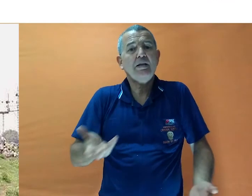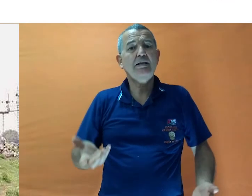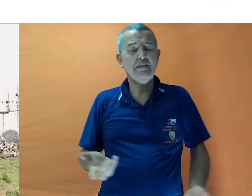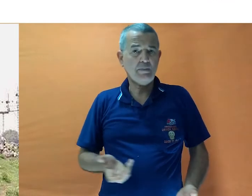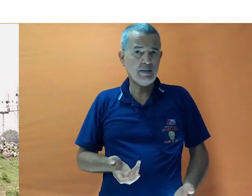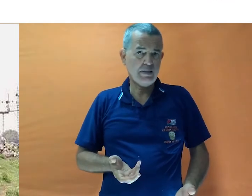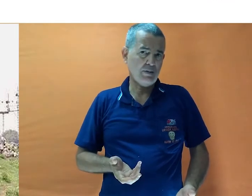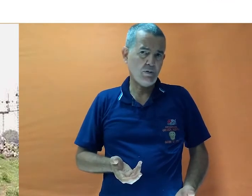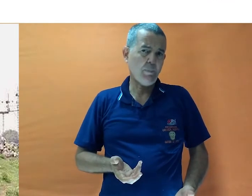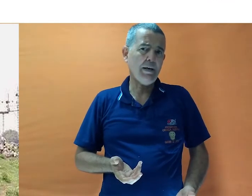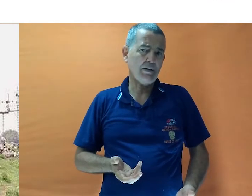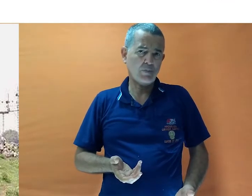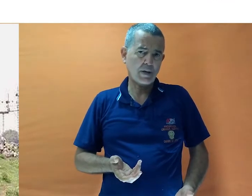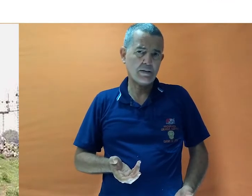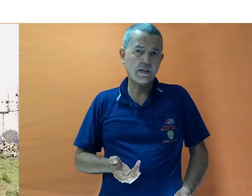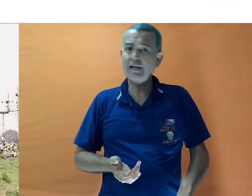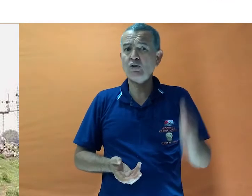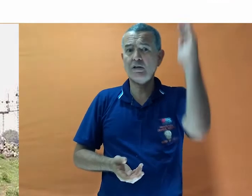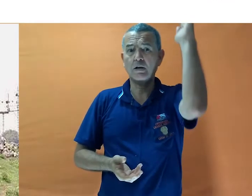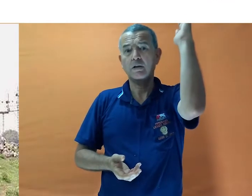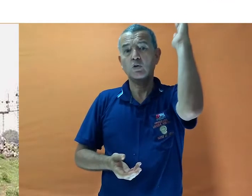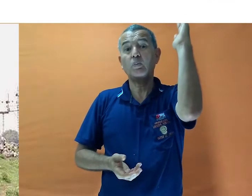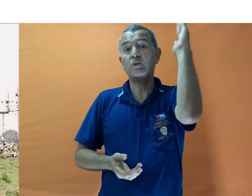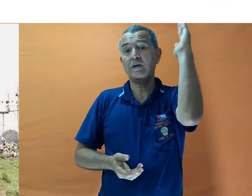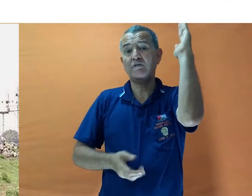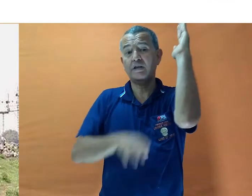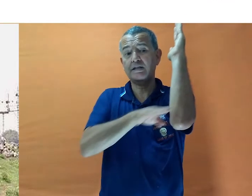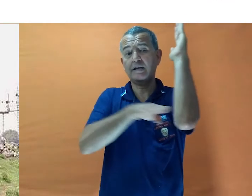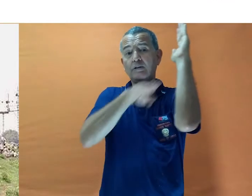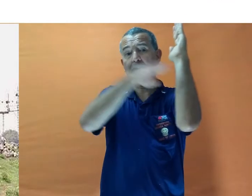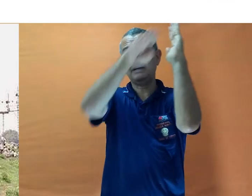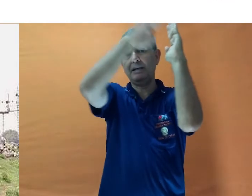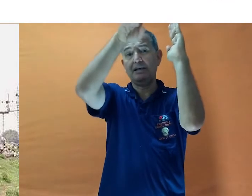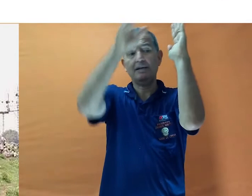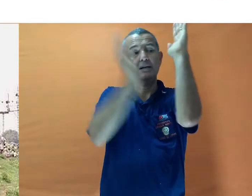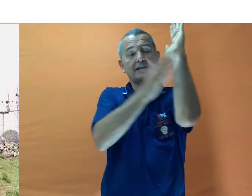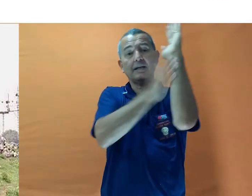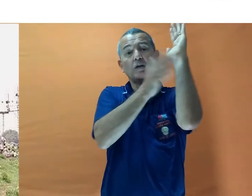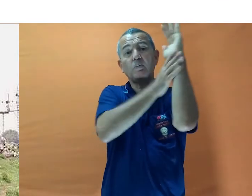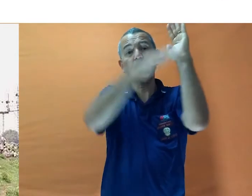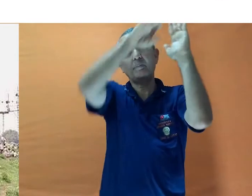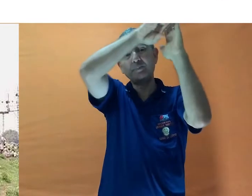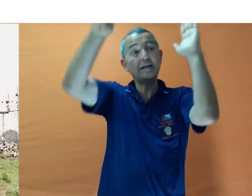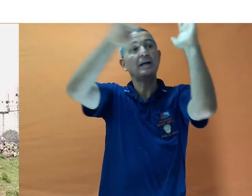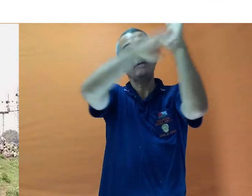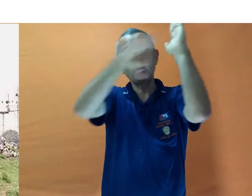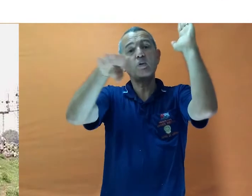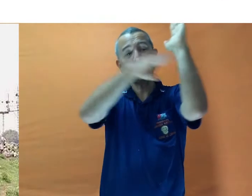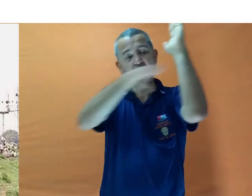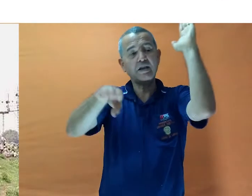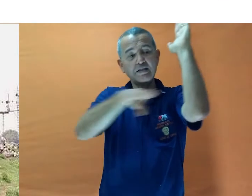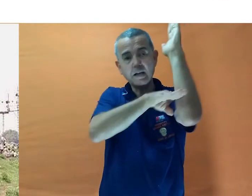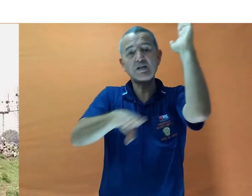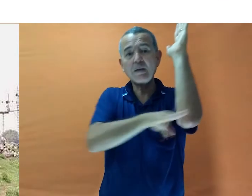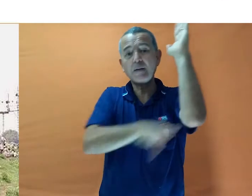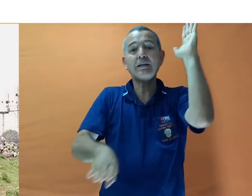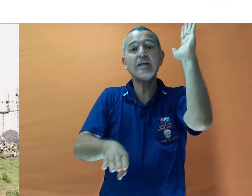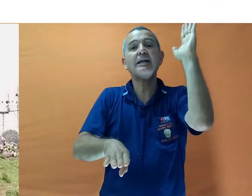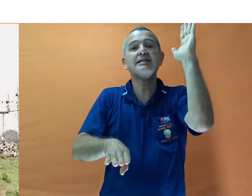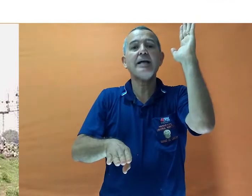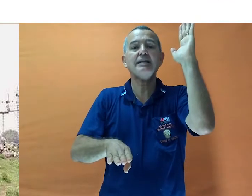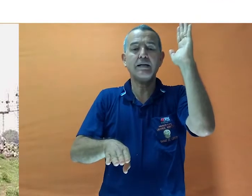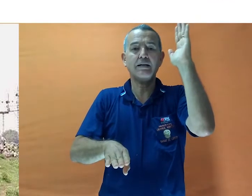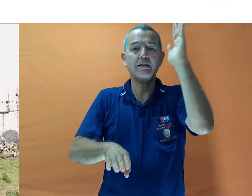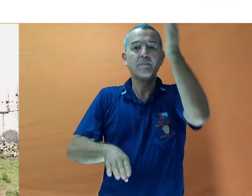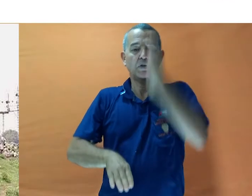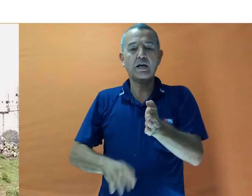que está trabalhando mais. Aquela história do ponto de referencial da prateleira. Isso aqui é para ter o ponto referencial, saber que a prateleira